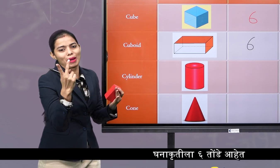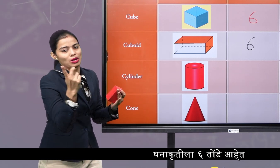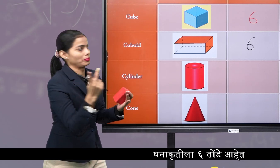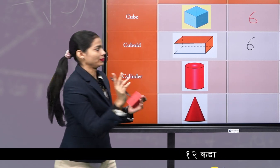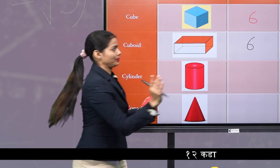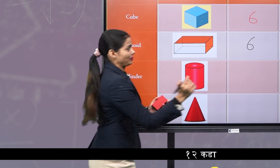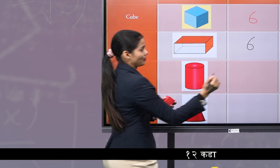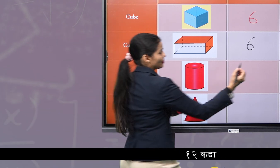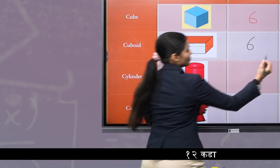12 कडा,